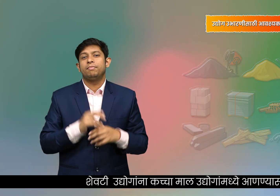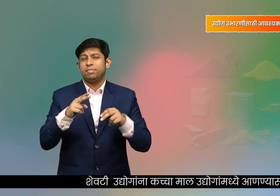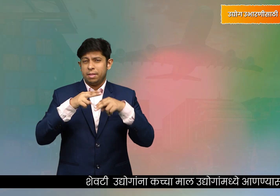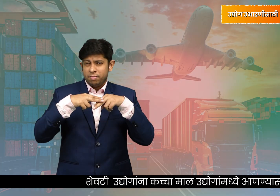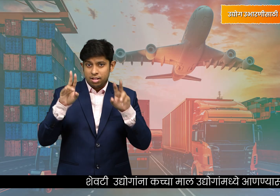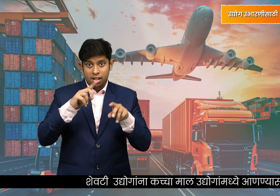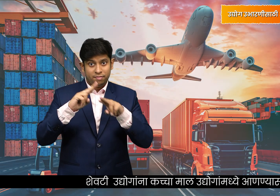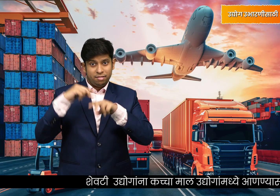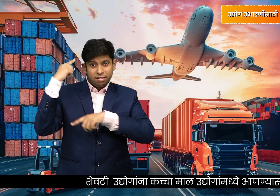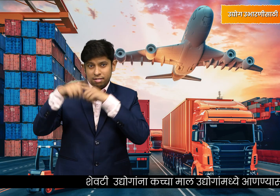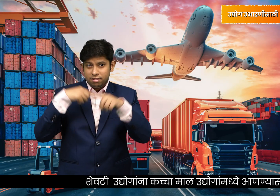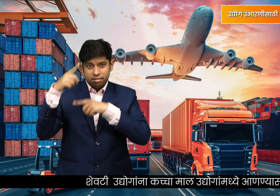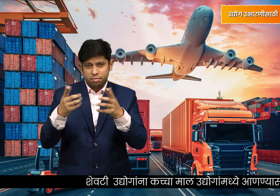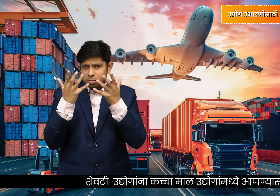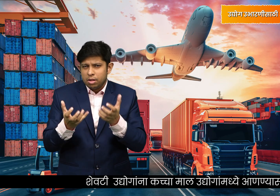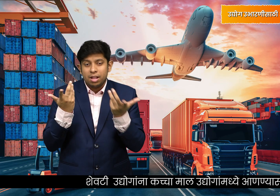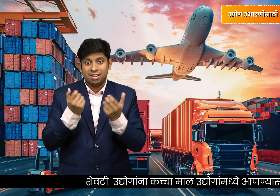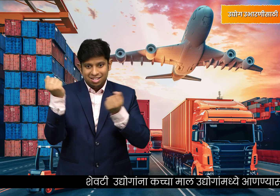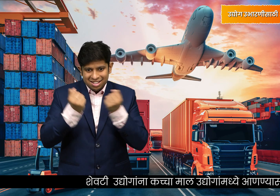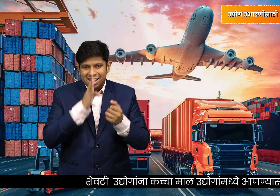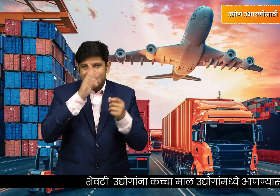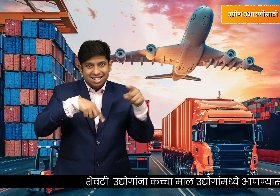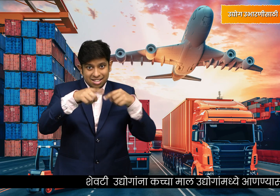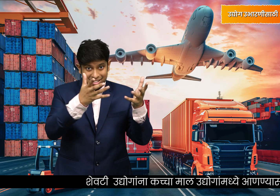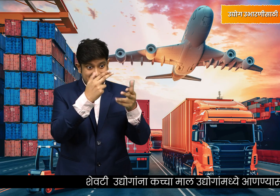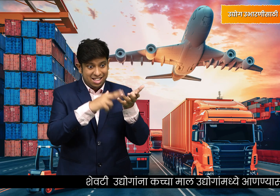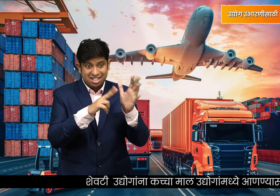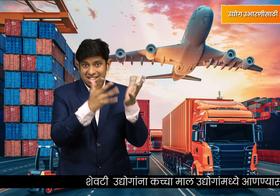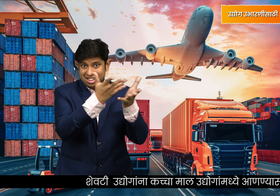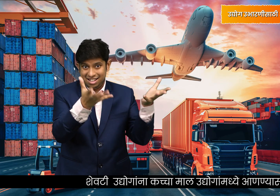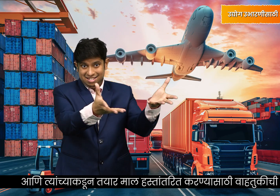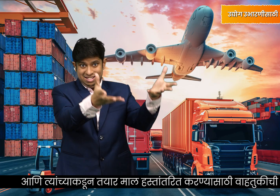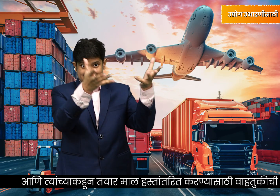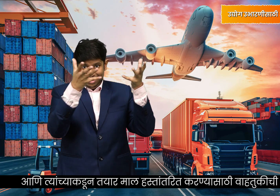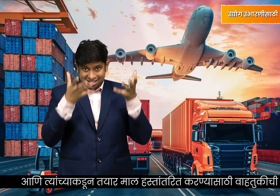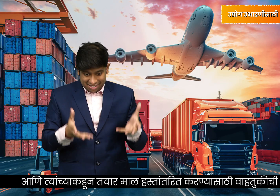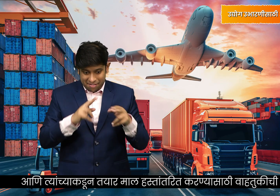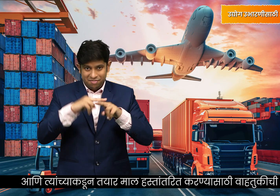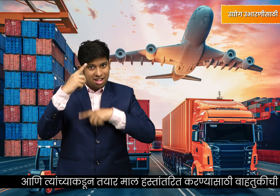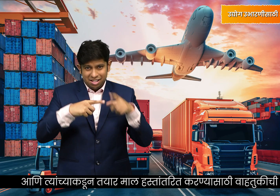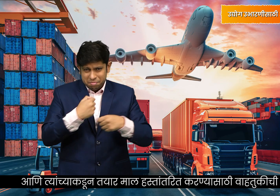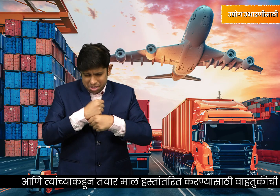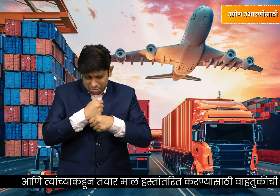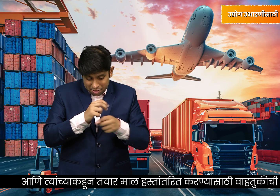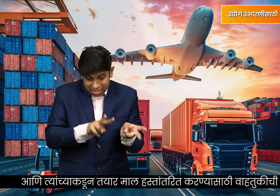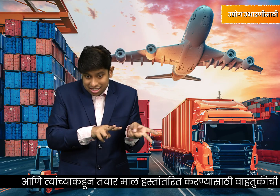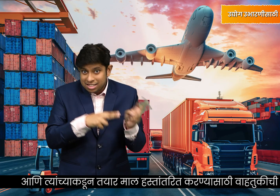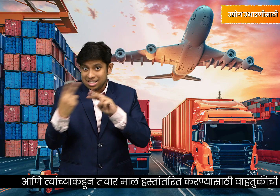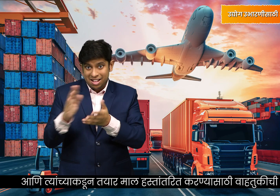शेवटी उद्योगांना कच्चा माल उद्योगांमध्ये आणण्यासाठी आणि त्यांच्याकडून तयार माल हस्तांतरित